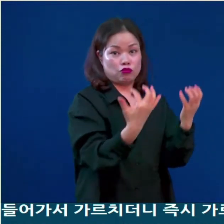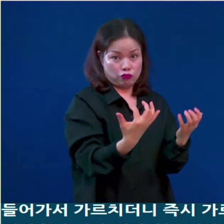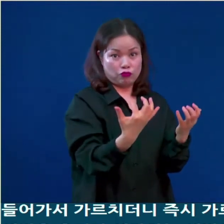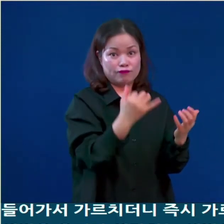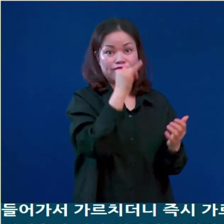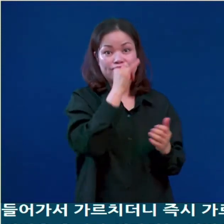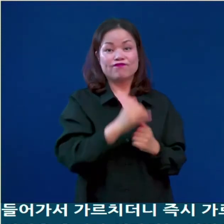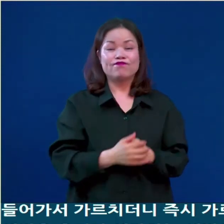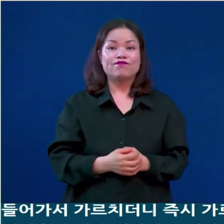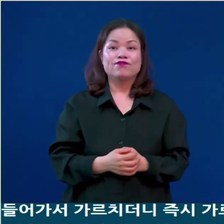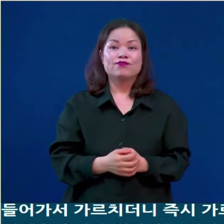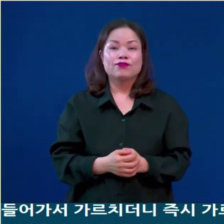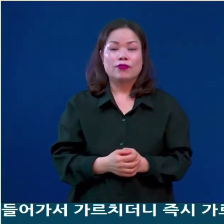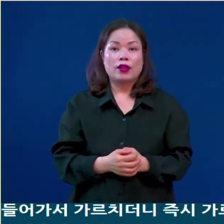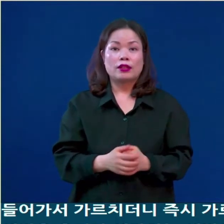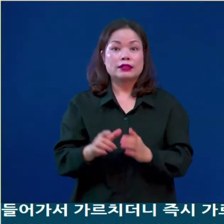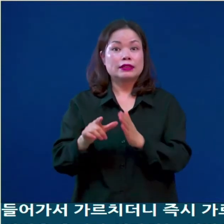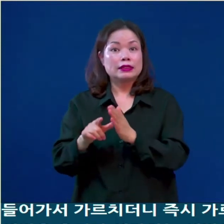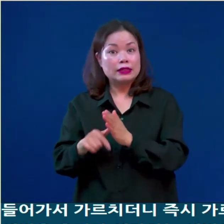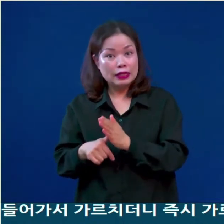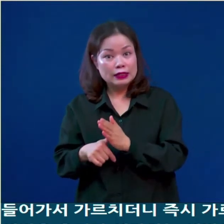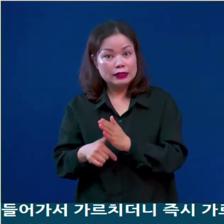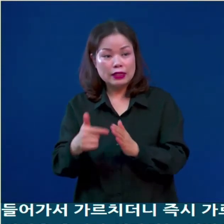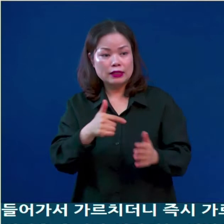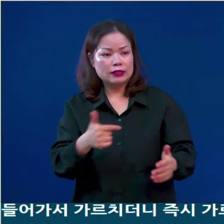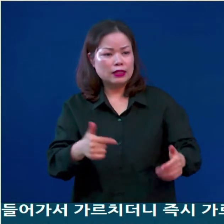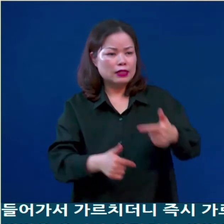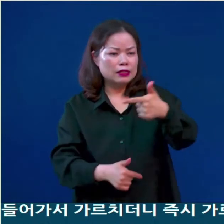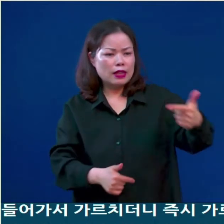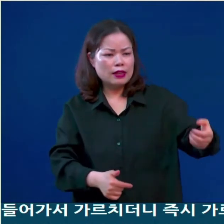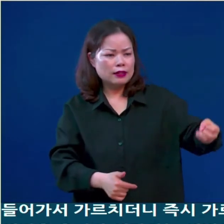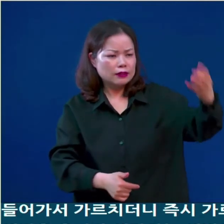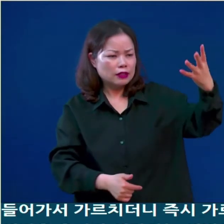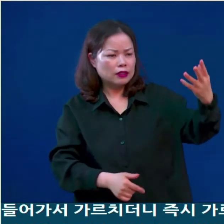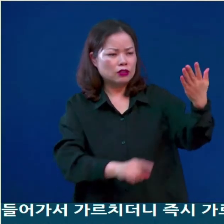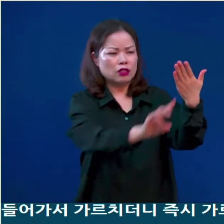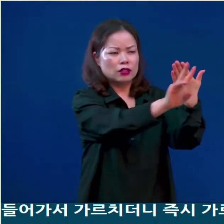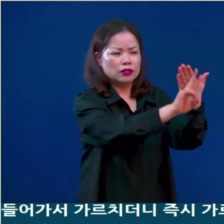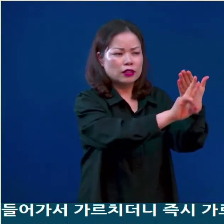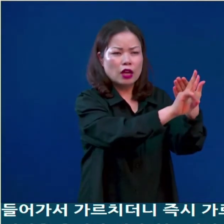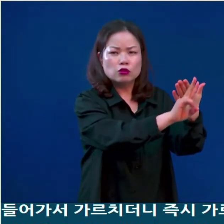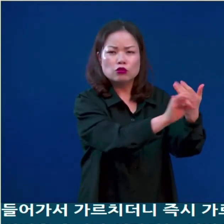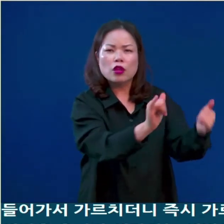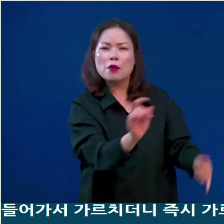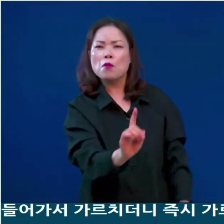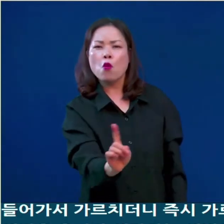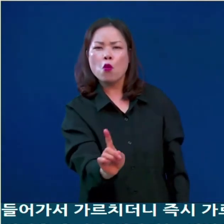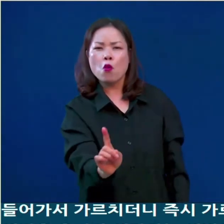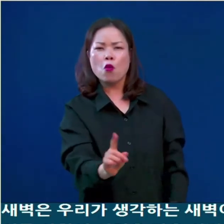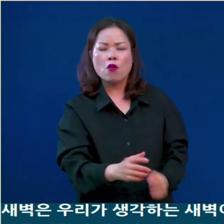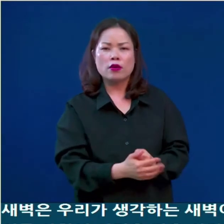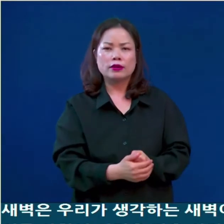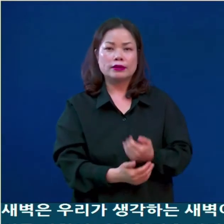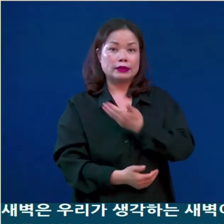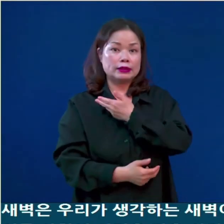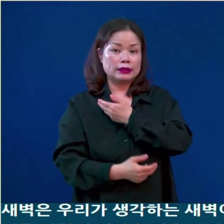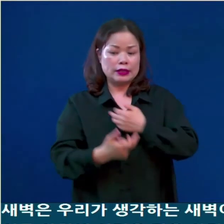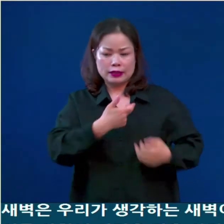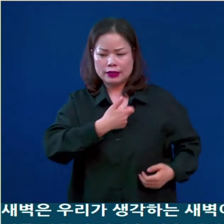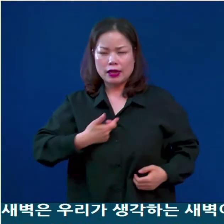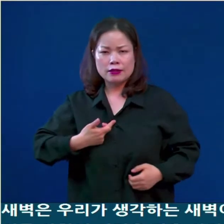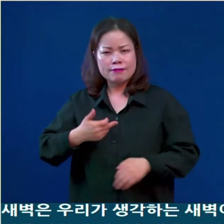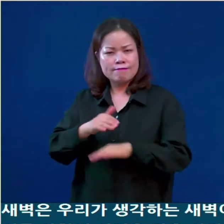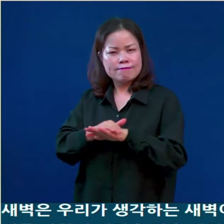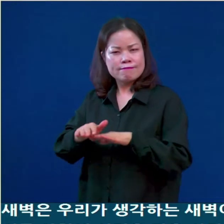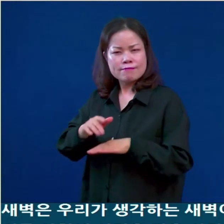때문입니다. 한편 그 시간에 대제사장과 사두개인들은 무엇을 하고 있습니까? 사도들을